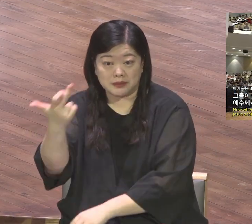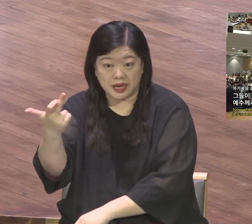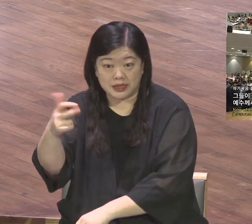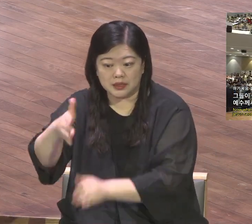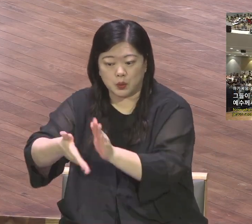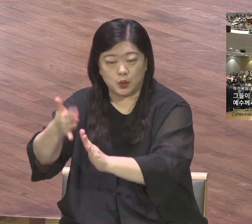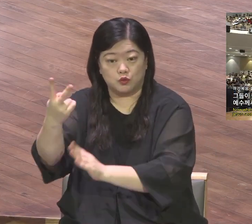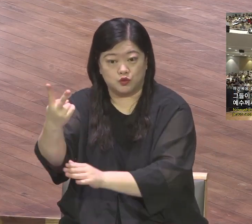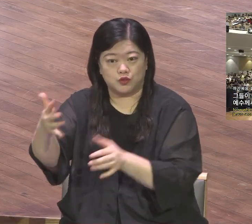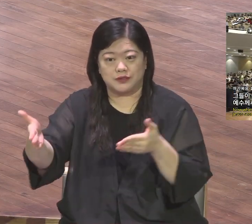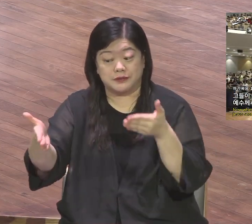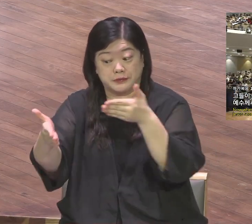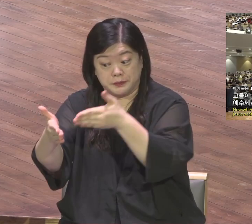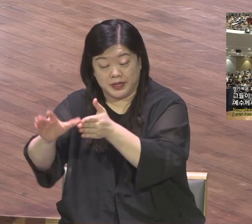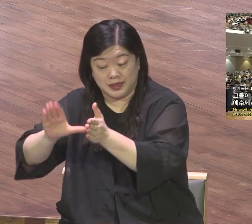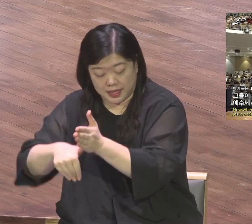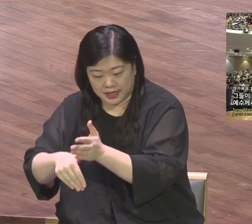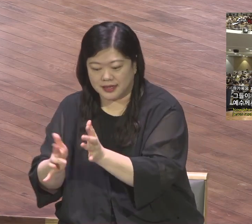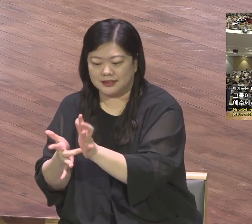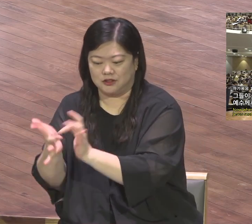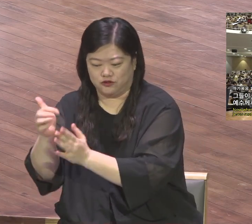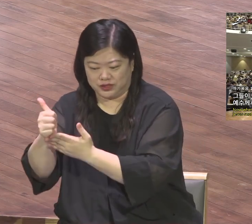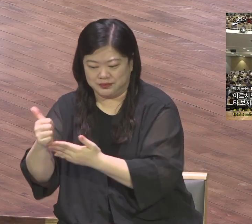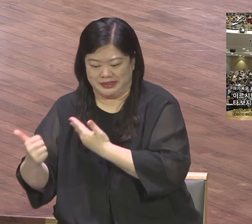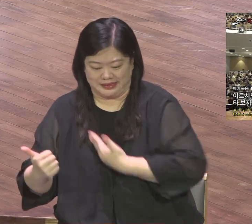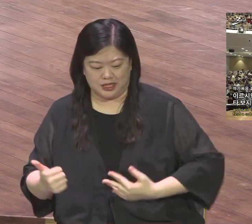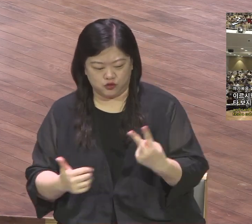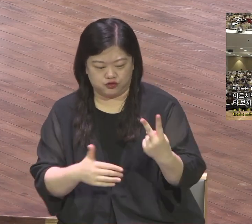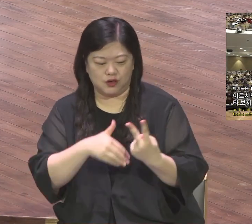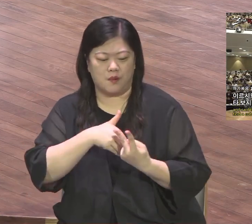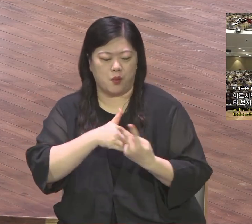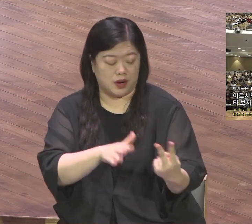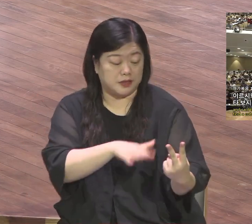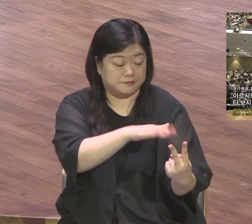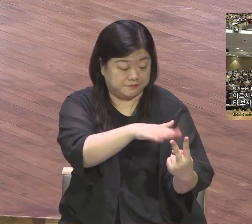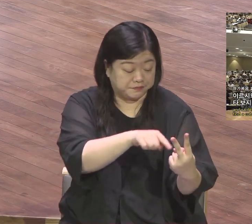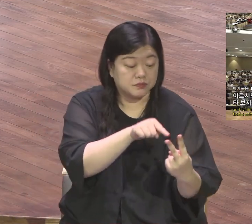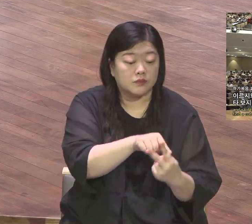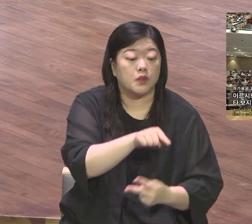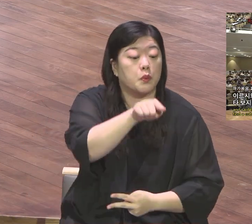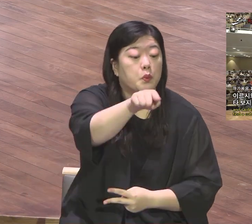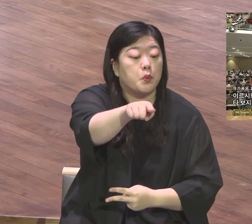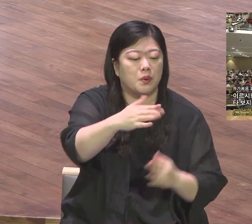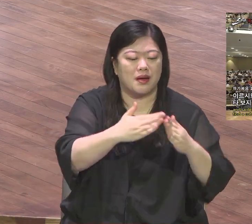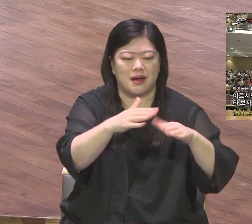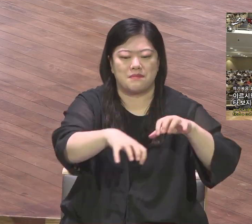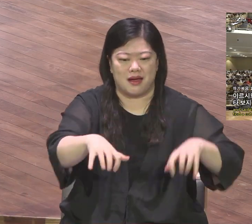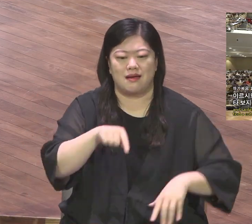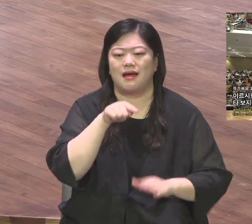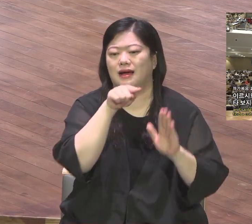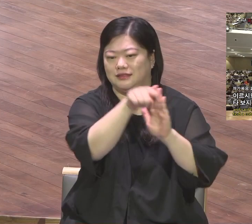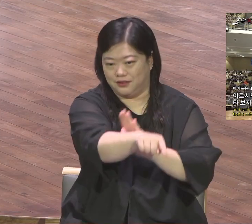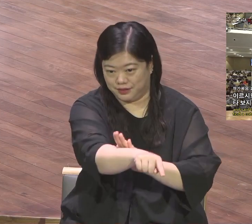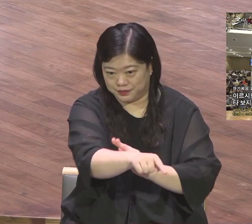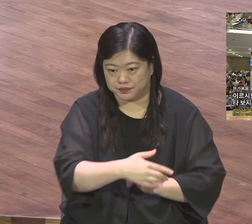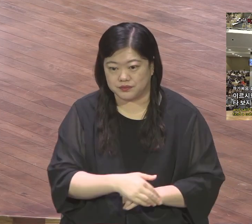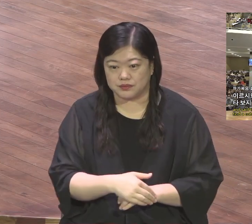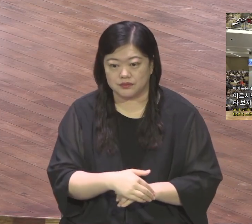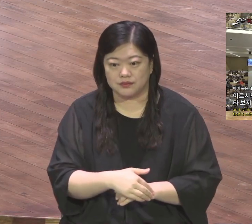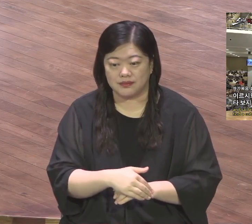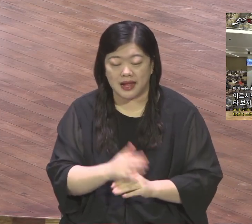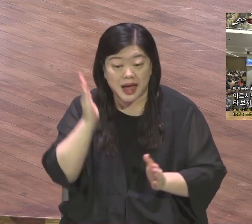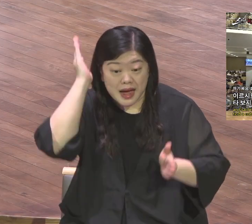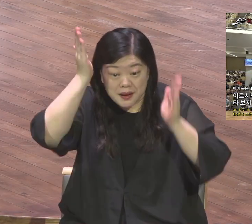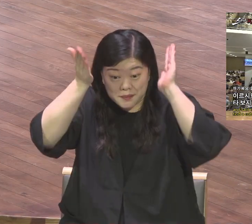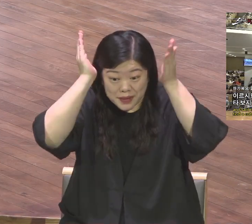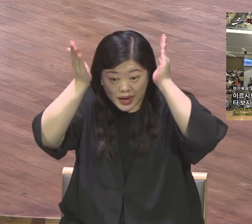베다니에 이르렀을 때에 예수께서 제자 중 둘을 보내시며 이르시되, 너희는 맞은편 마을로 가라. 그리로 들어가면 곧 아직